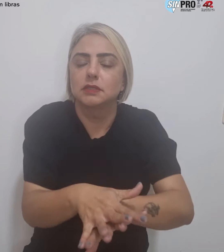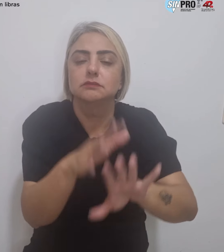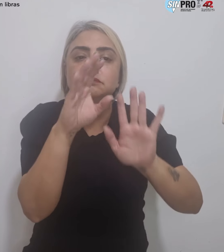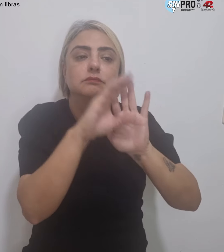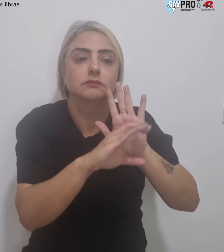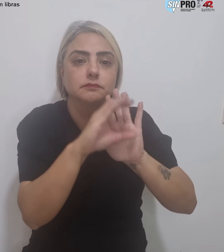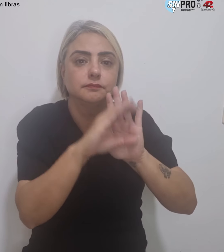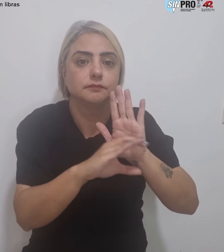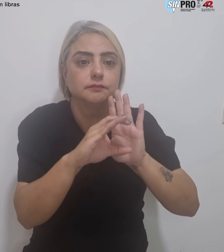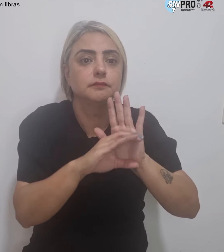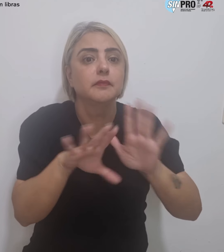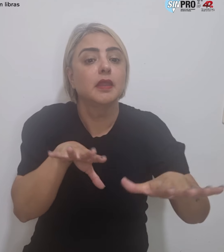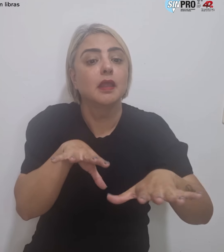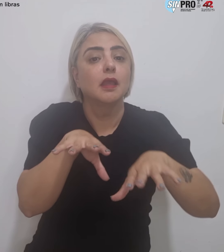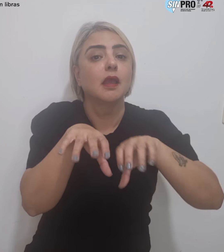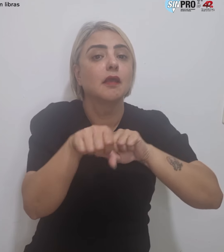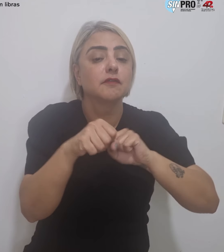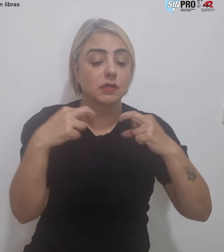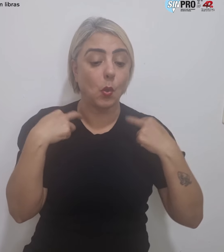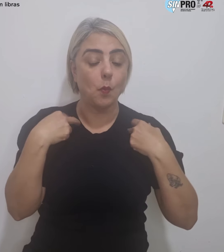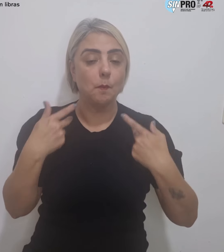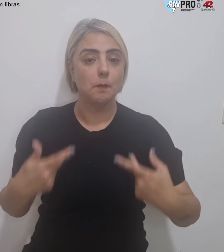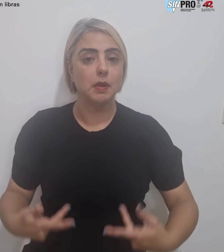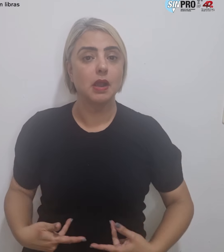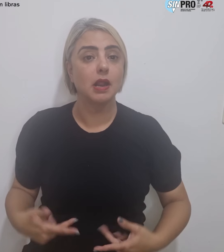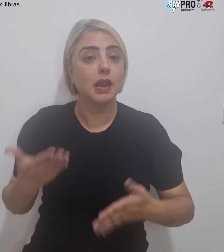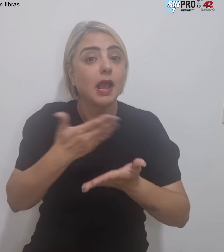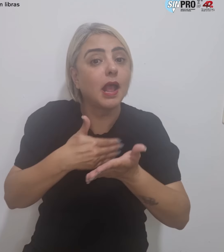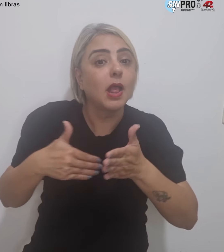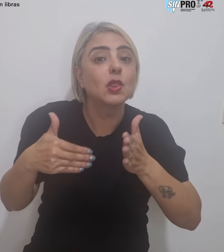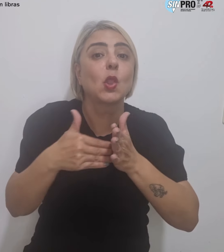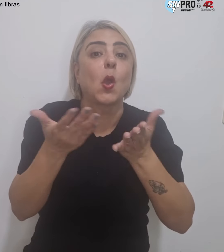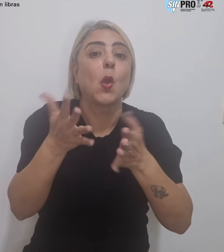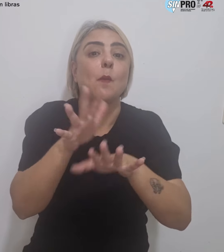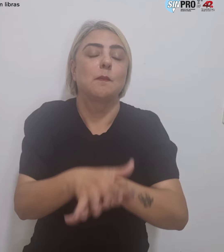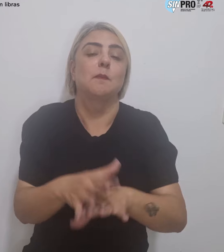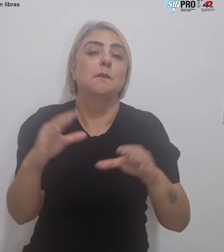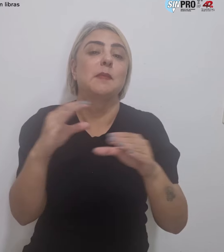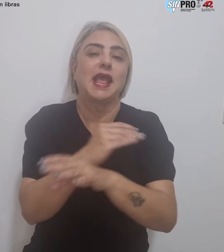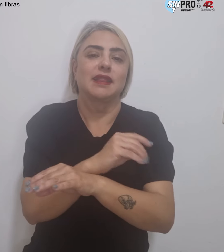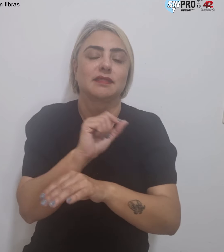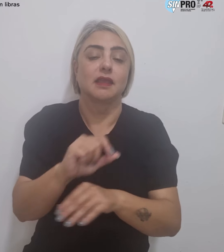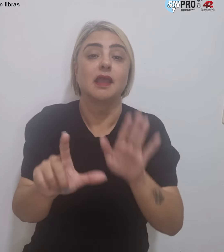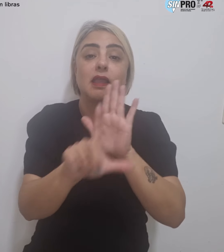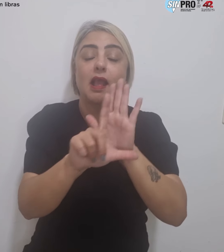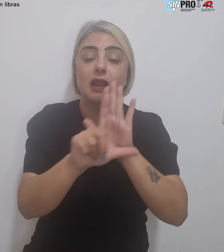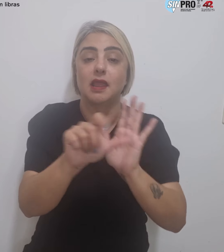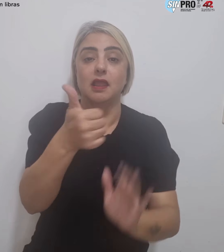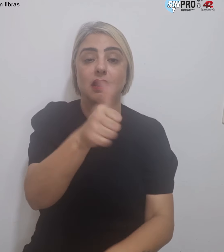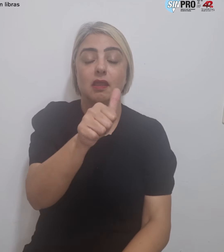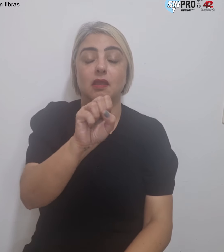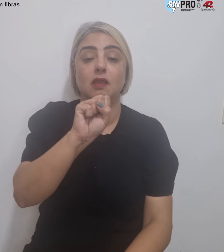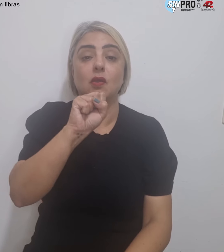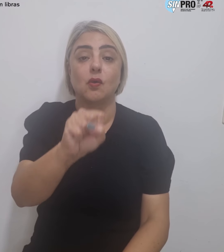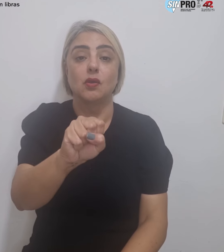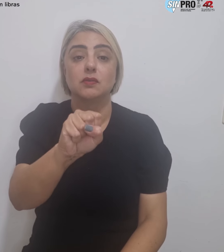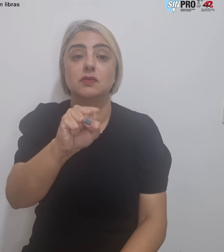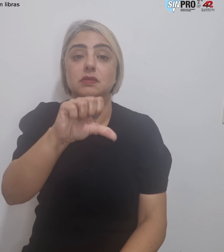e a formação humana integral. E a Lei 11.892,